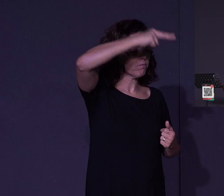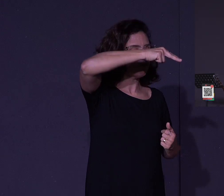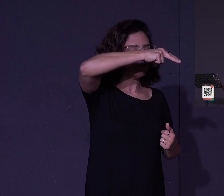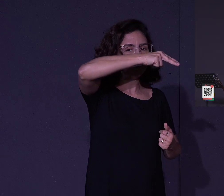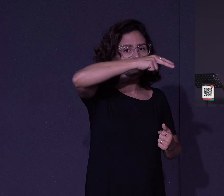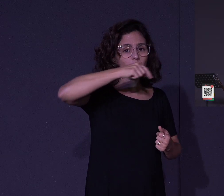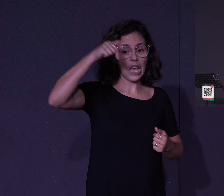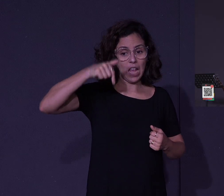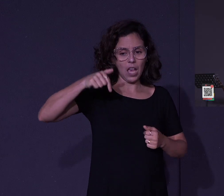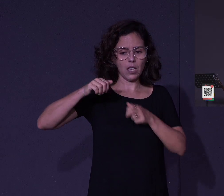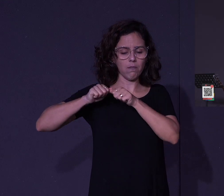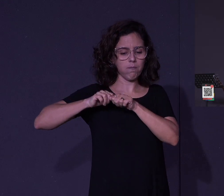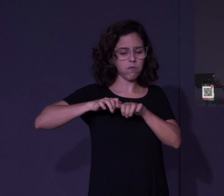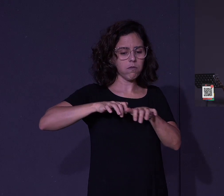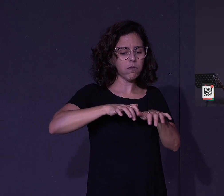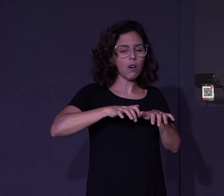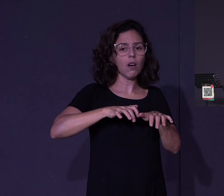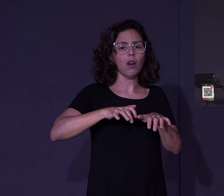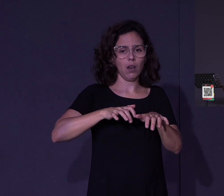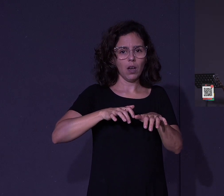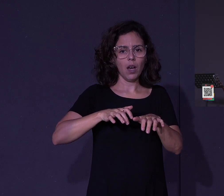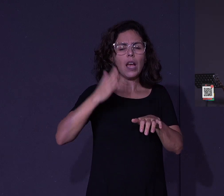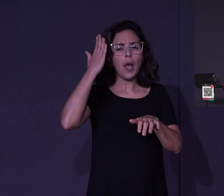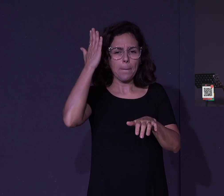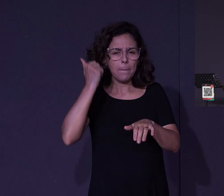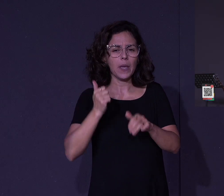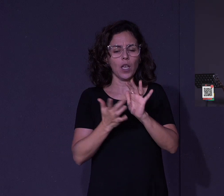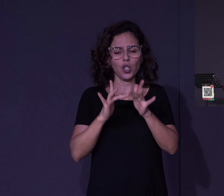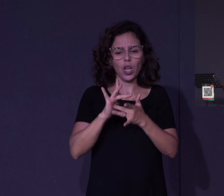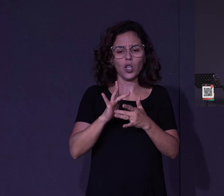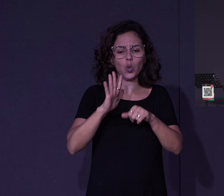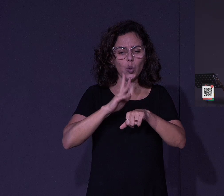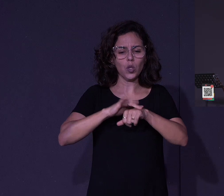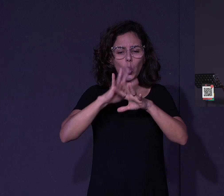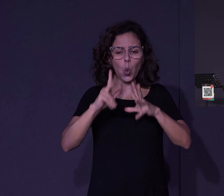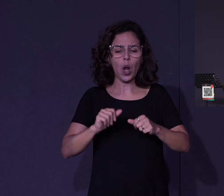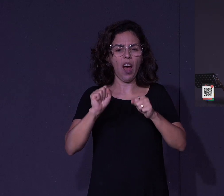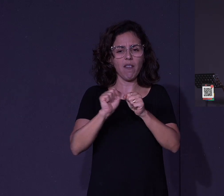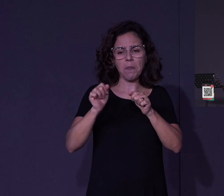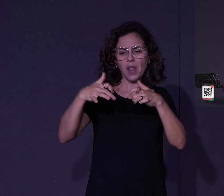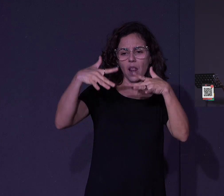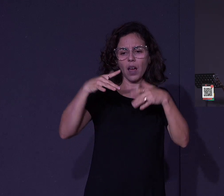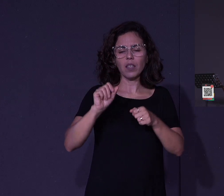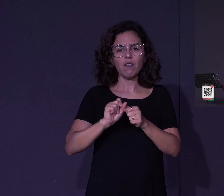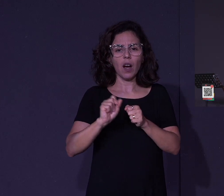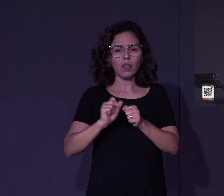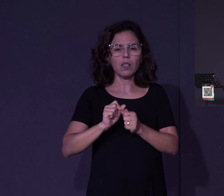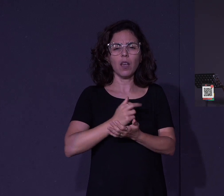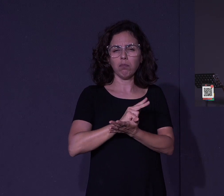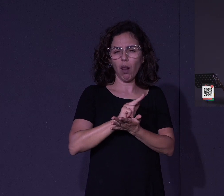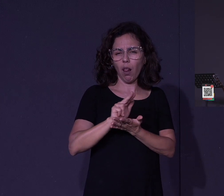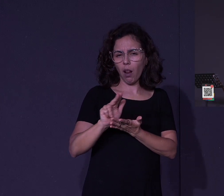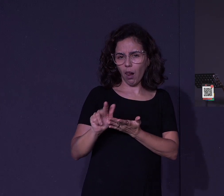dominada, conduzida pelo lamento, pela tristeza e pela dor. E sem dúvida, assim está a vida de